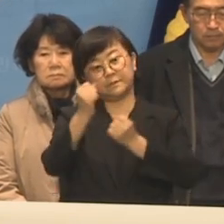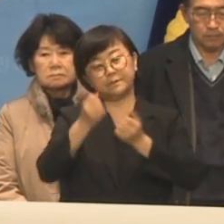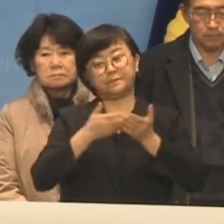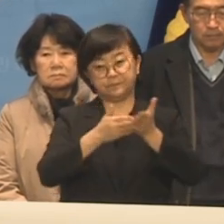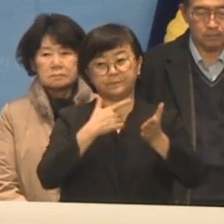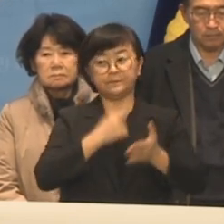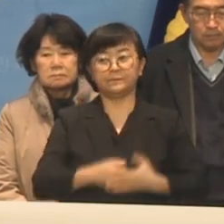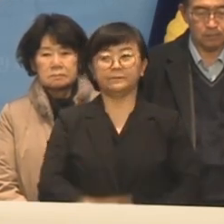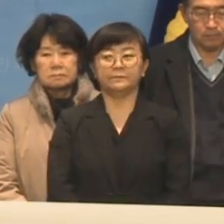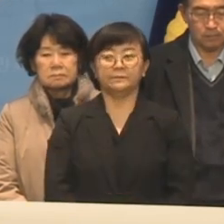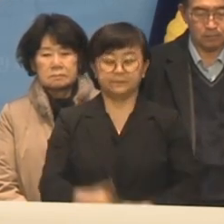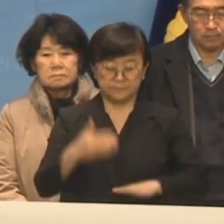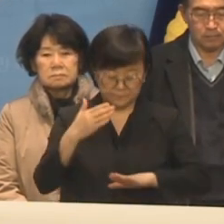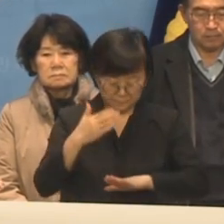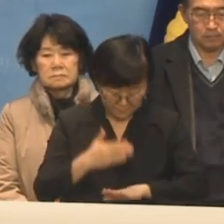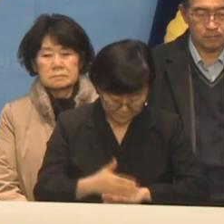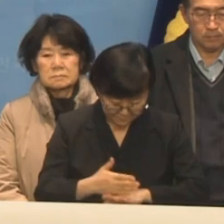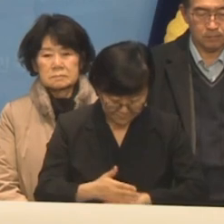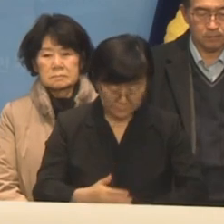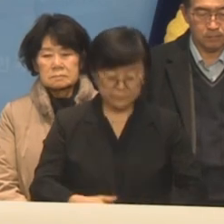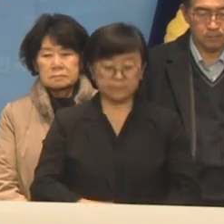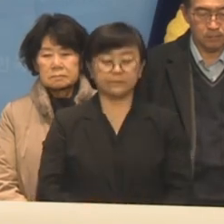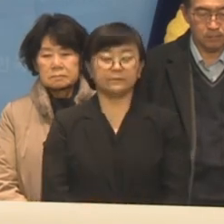요구하는 바입니다. 고맙습니다.